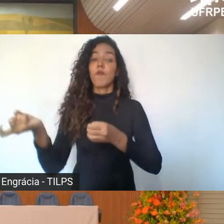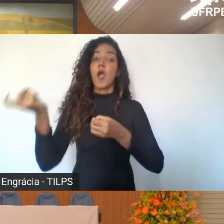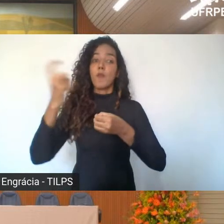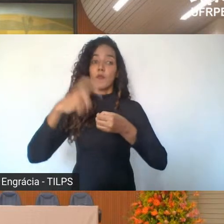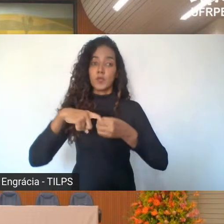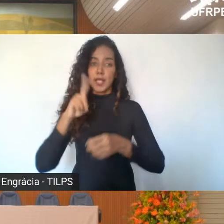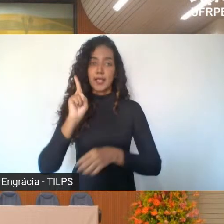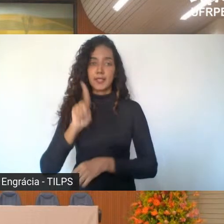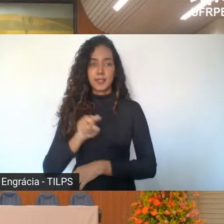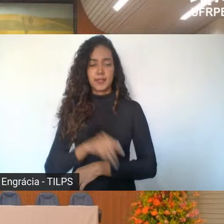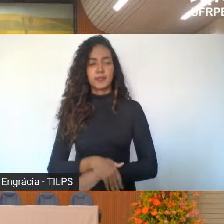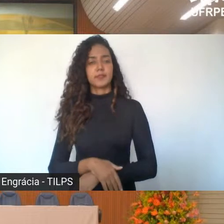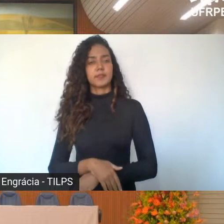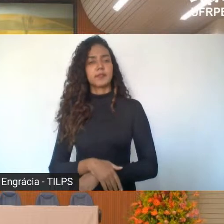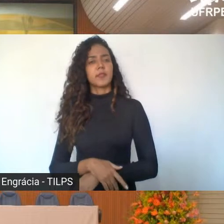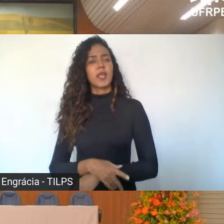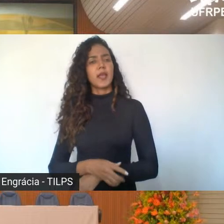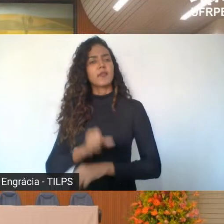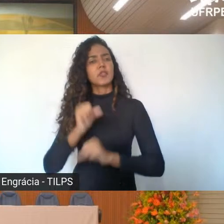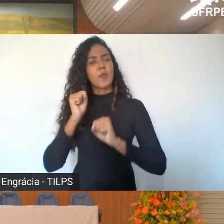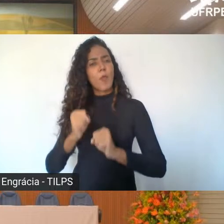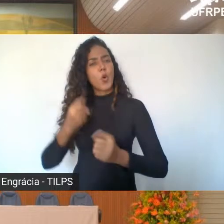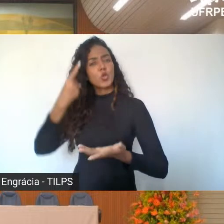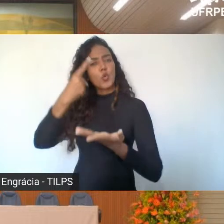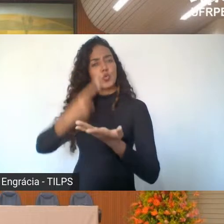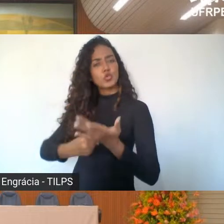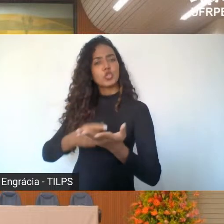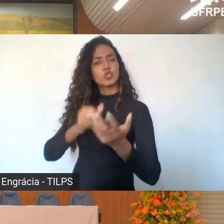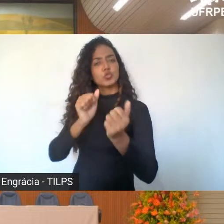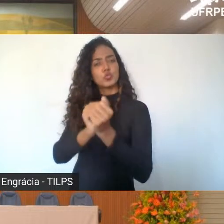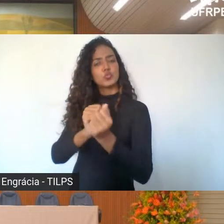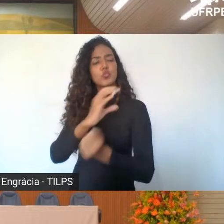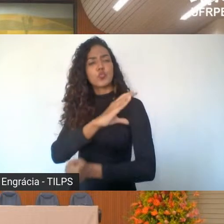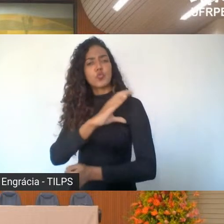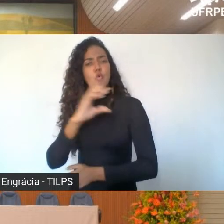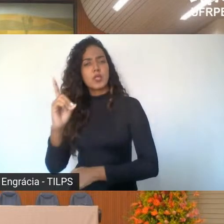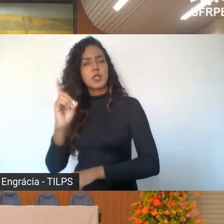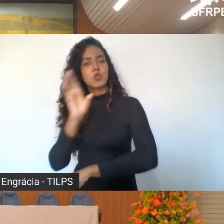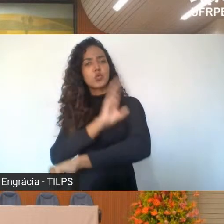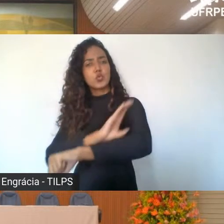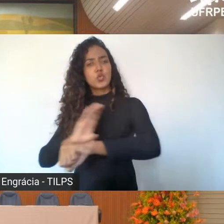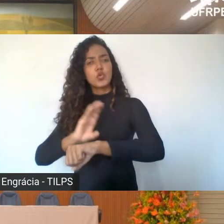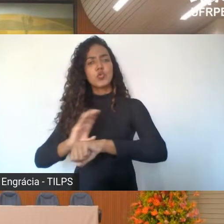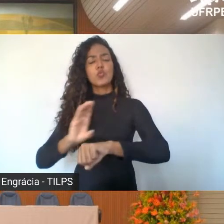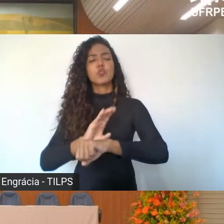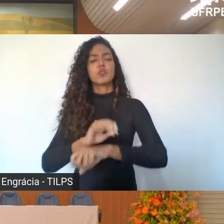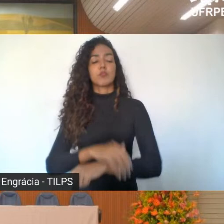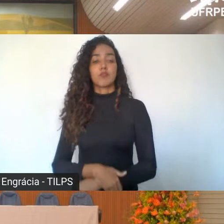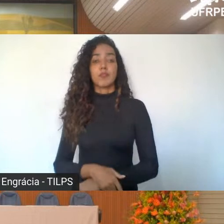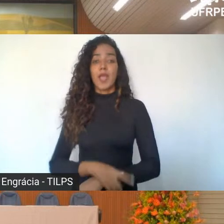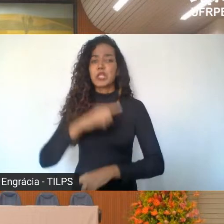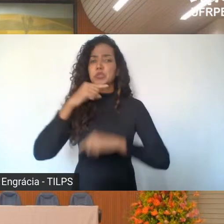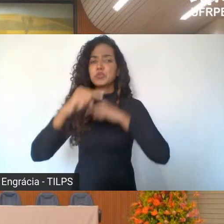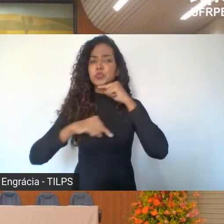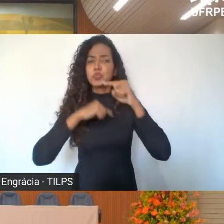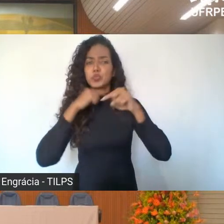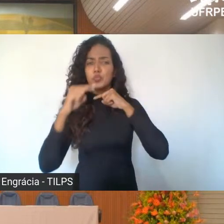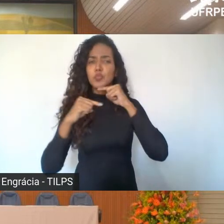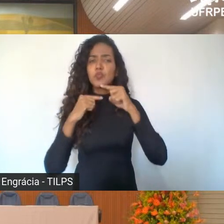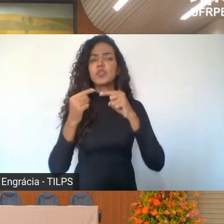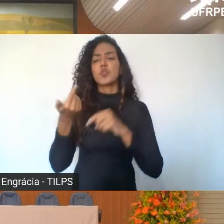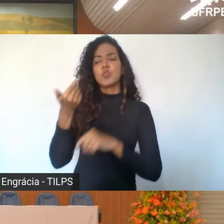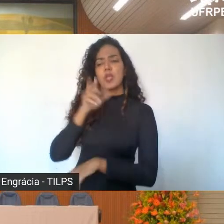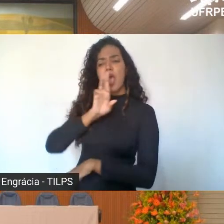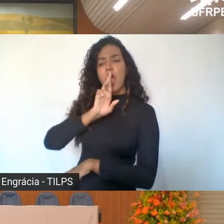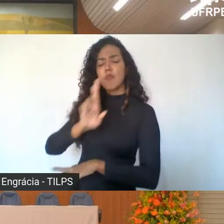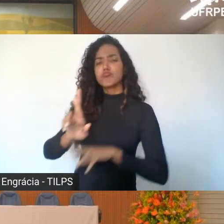Contem com os coordenadores e as coordenadoras de curso de vocês, para que todas as dúvidas sejam resolvidas, para que todas